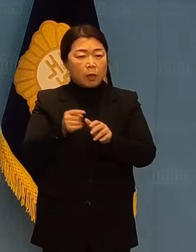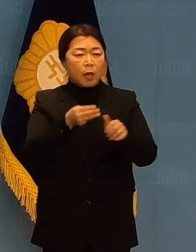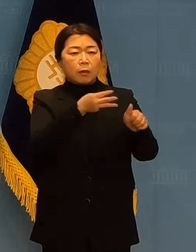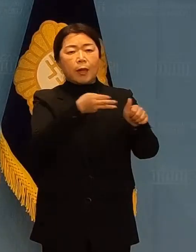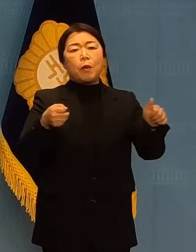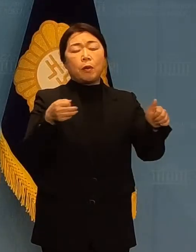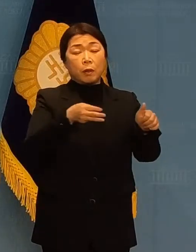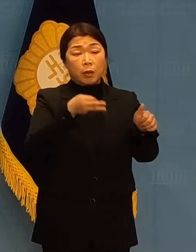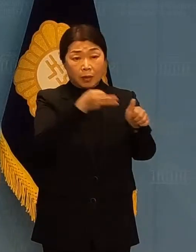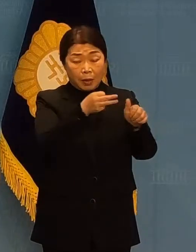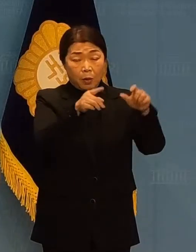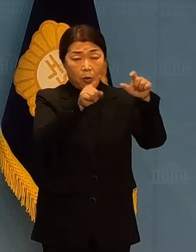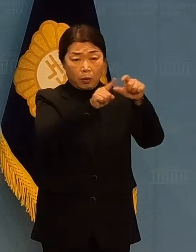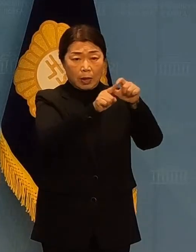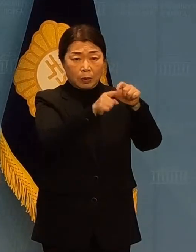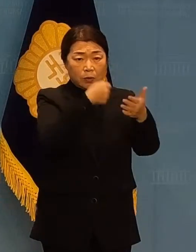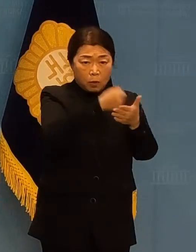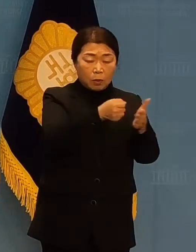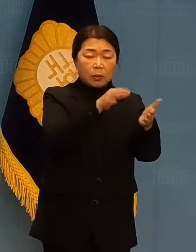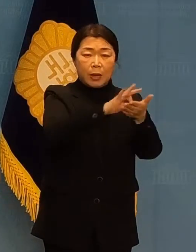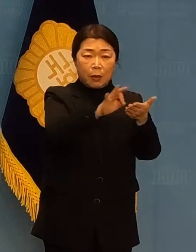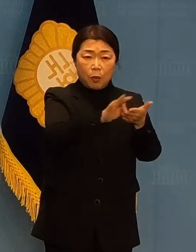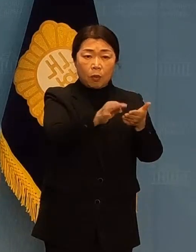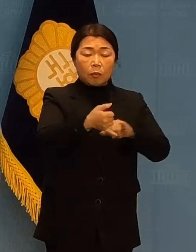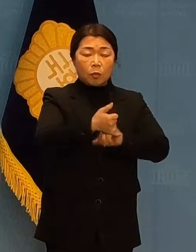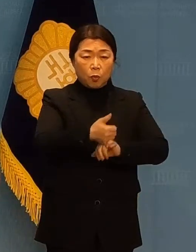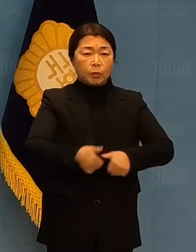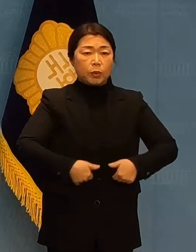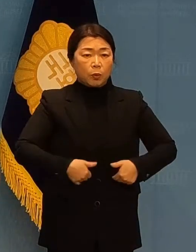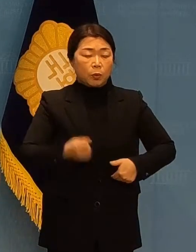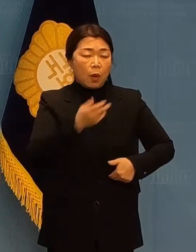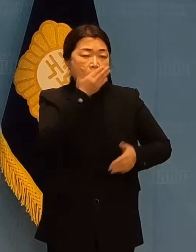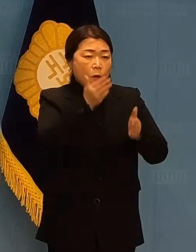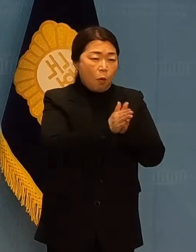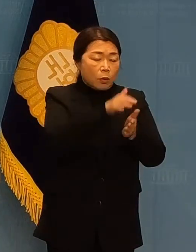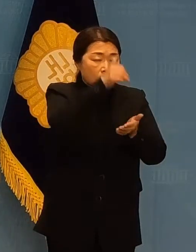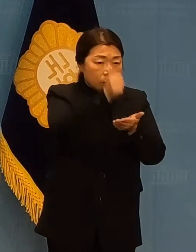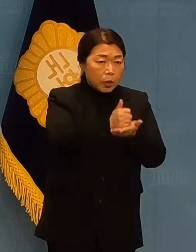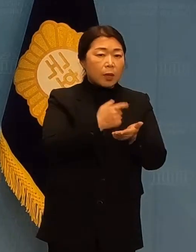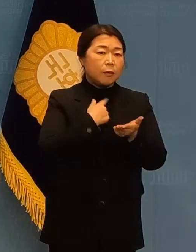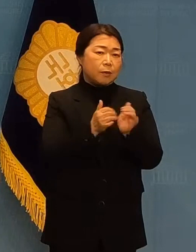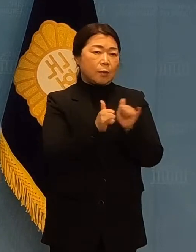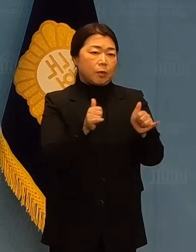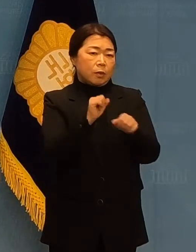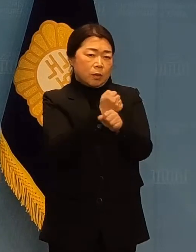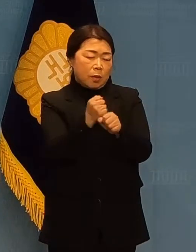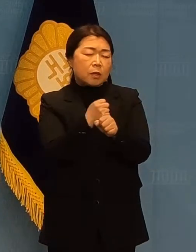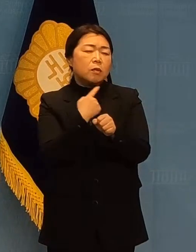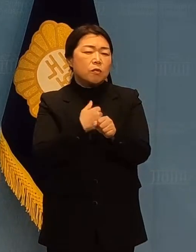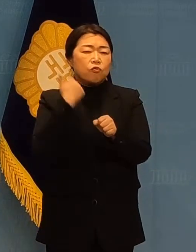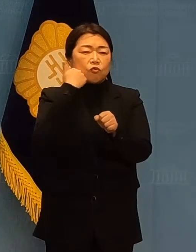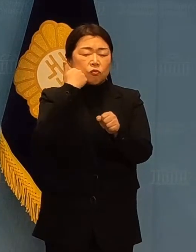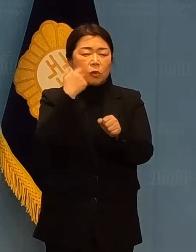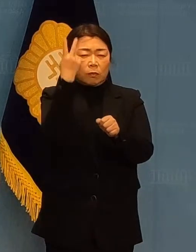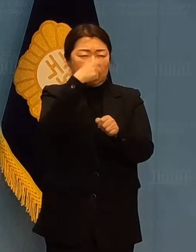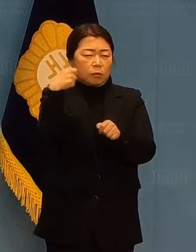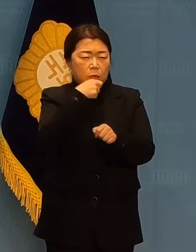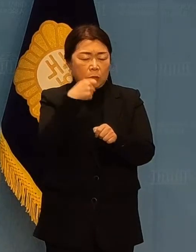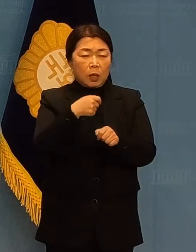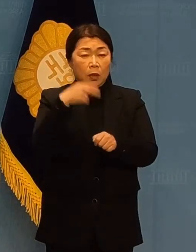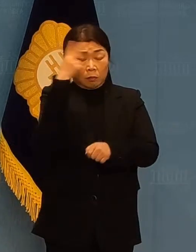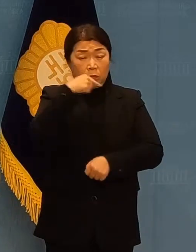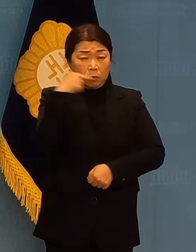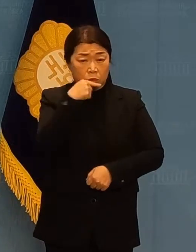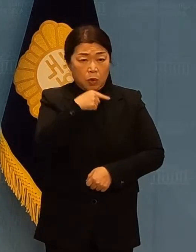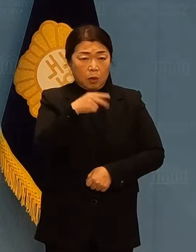지정하고 공범 여부와 배후에 대해 제대로 수사할 것을 여러 차례 촉구했습니다. 우리 이재명 정부